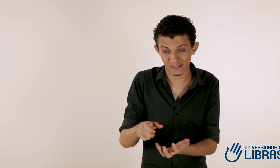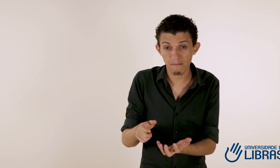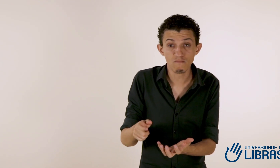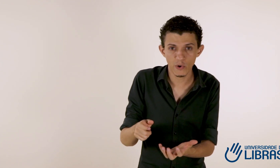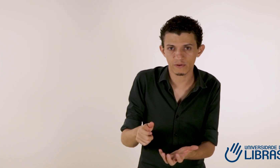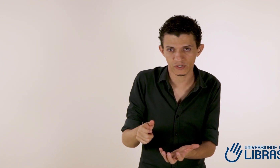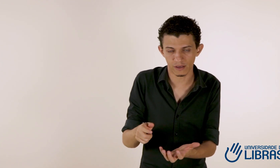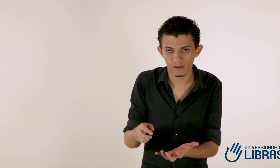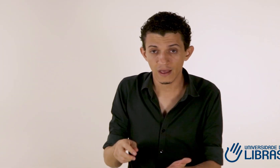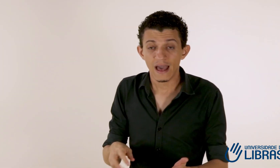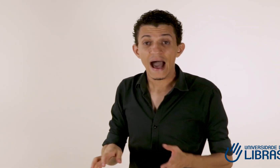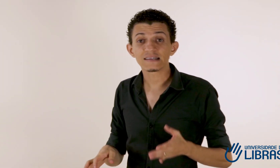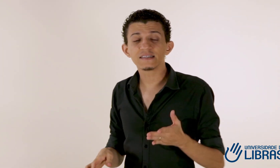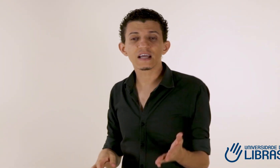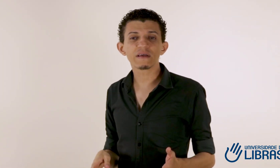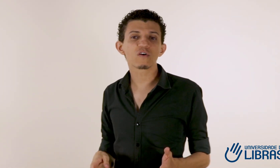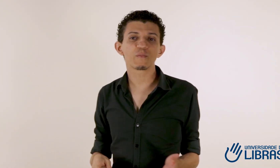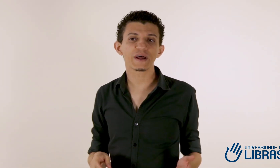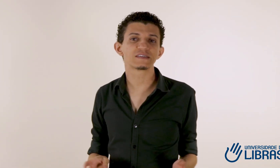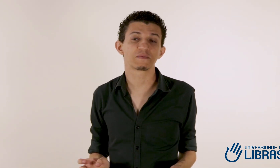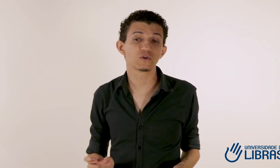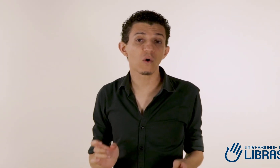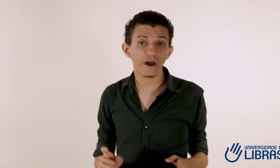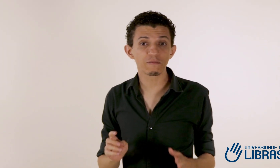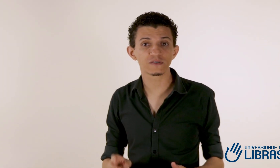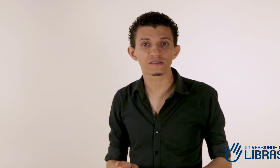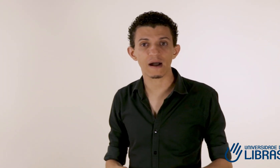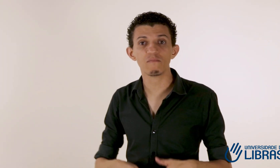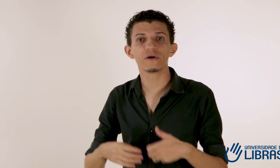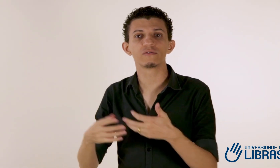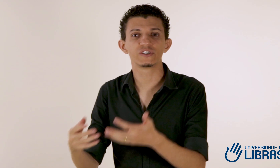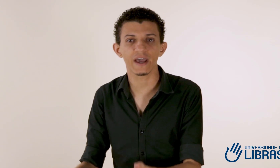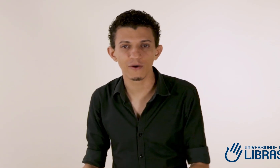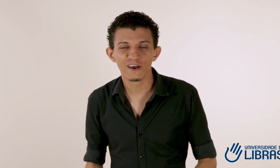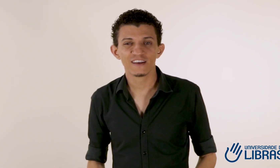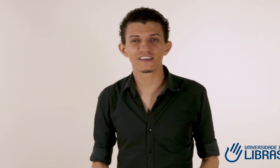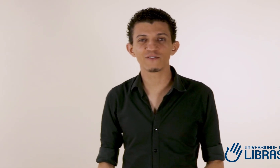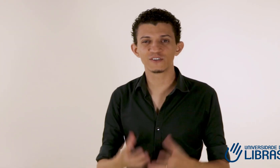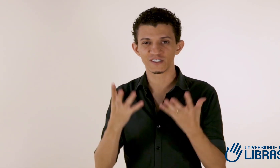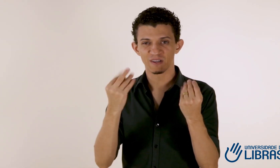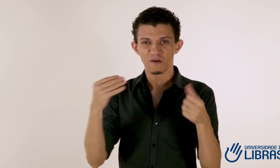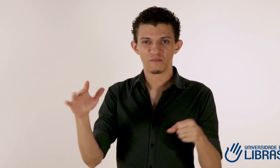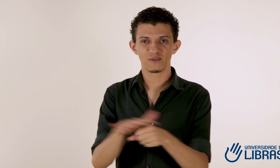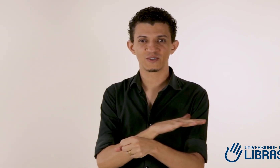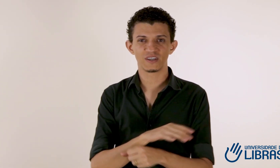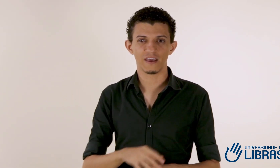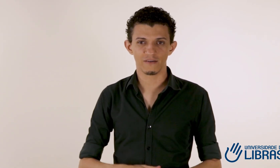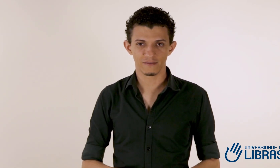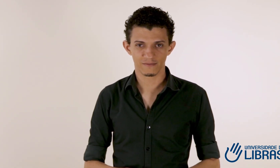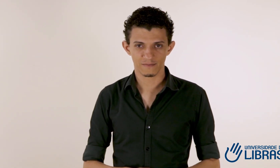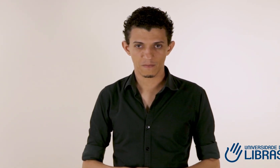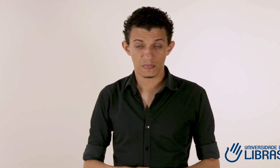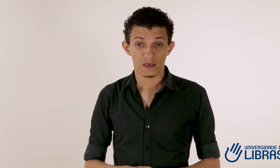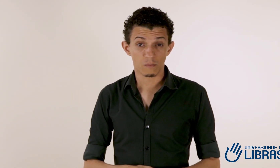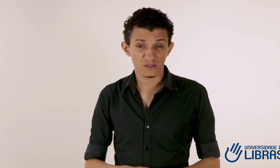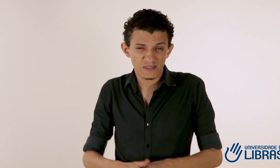Está muito cheio. Assim também como, por exemplo, se o ônibus está muito cheio, você não diz muito cheio. Pode